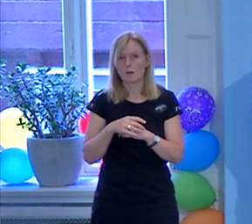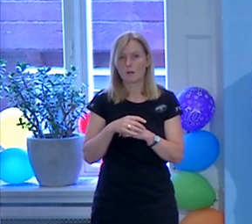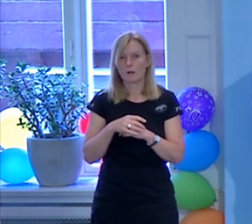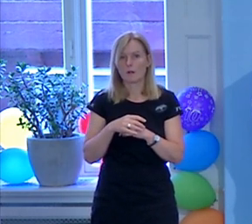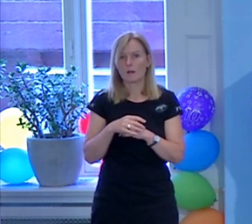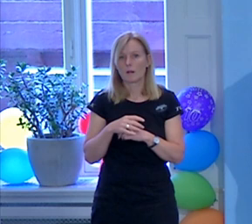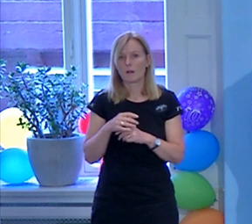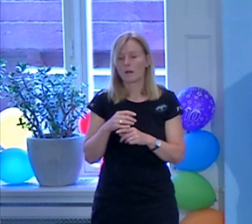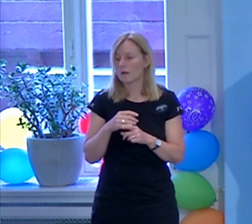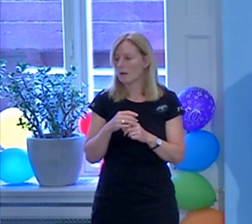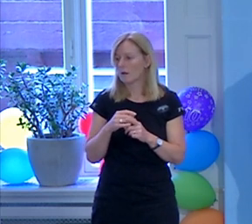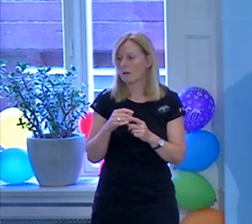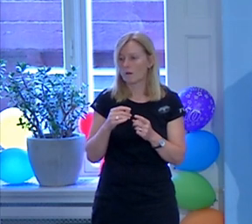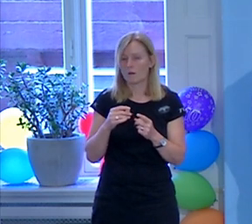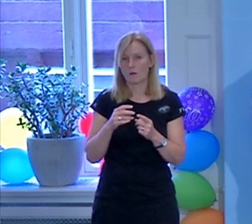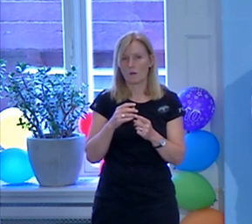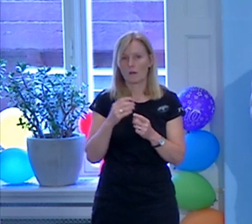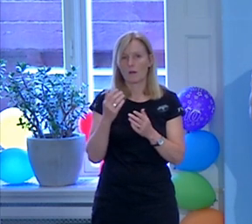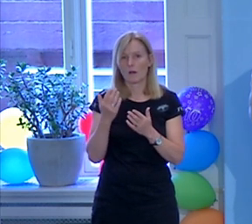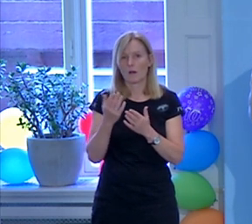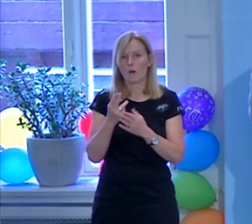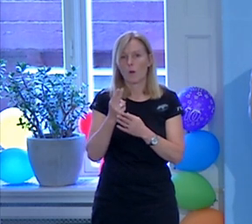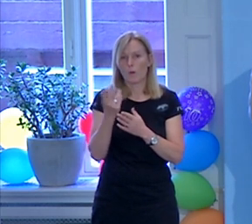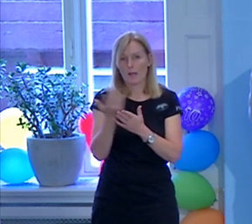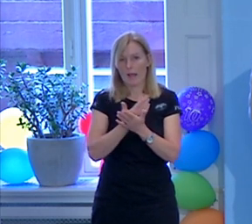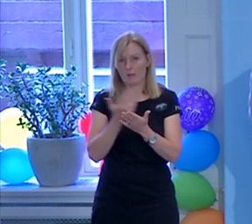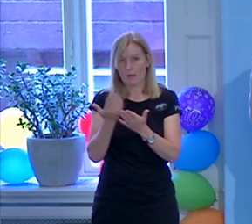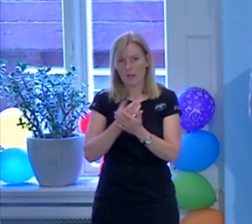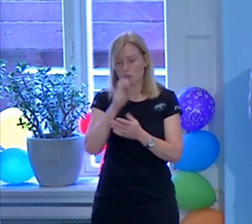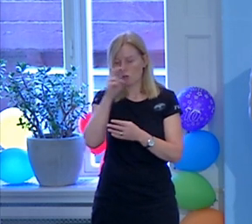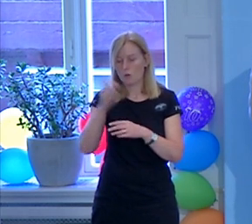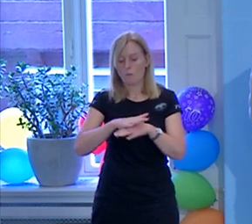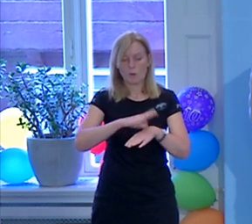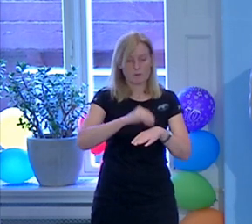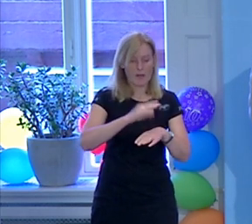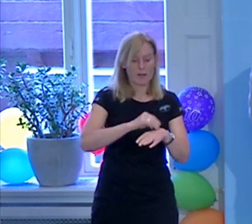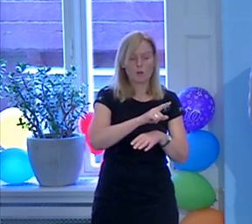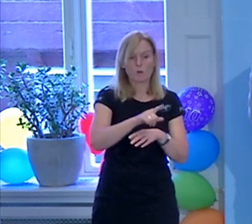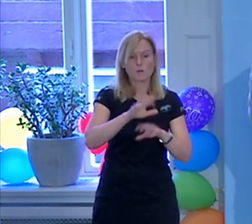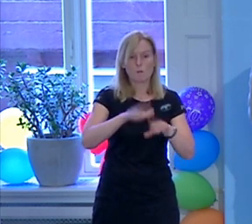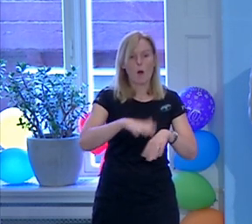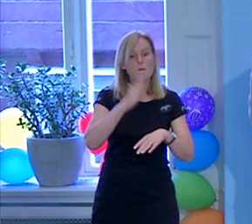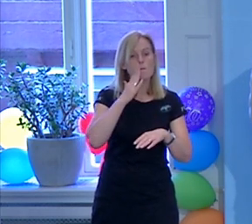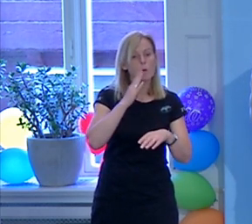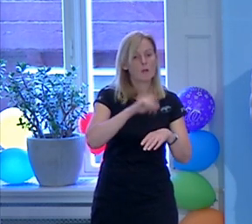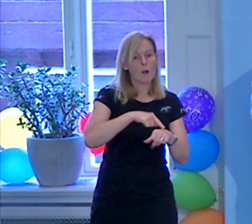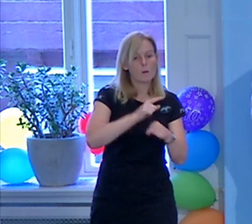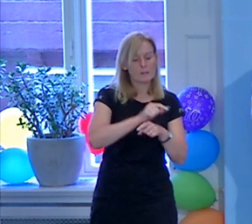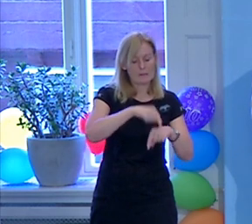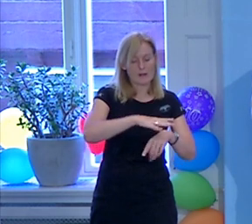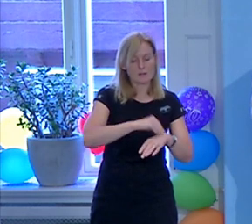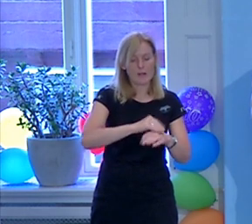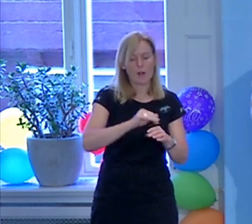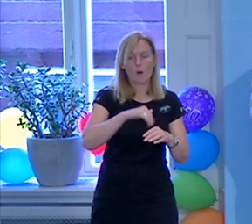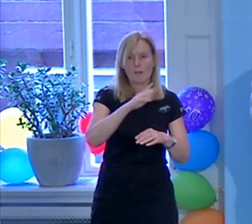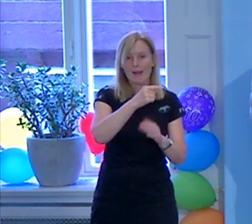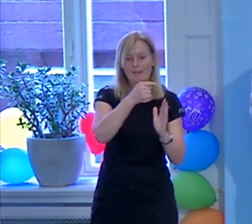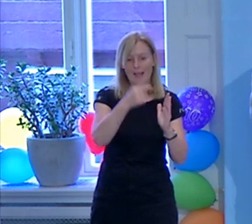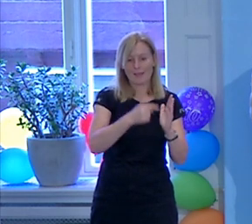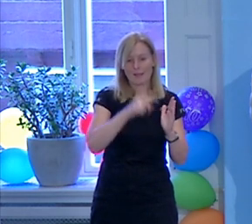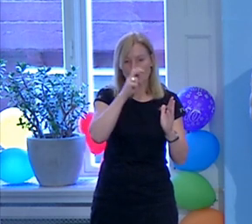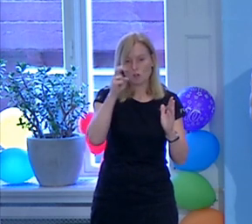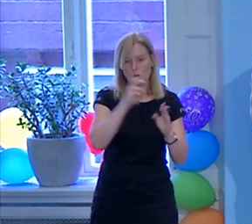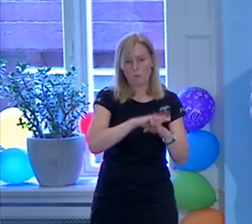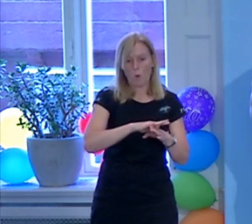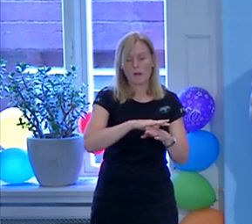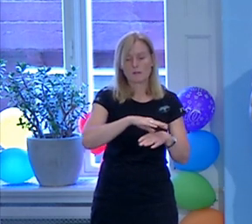det visar sig att merparten av amerikanerna som har bott i Sverige har mer negativa syn på Sverige. Det är samma sak